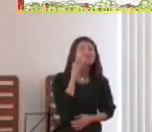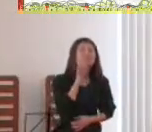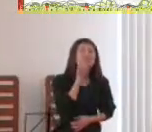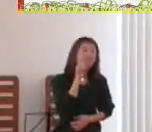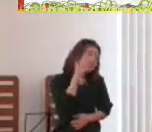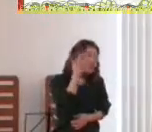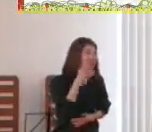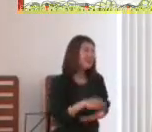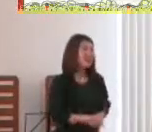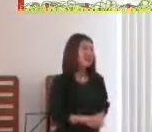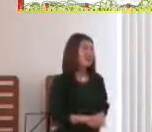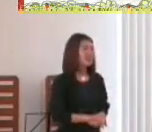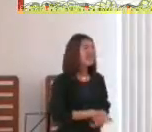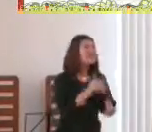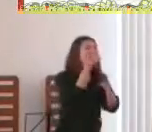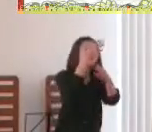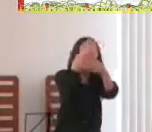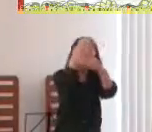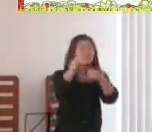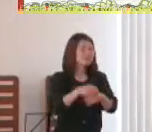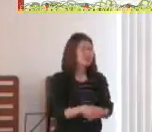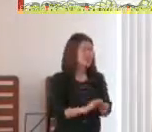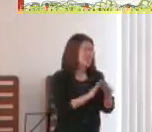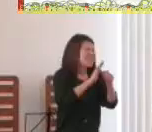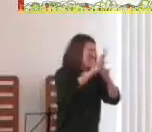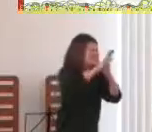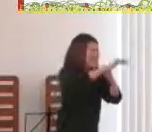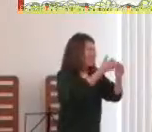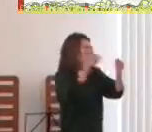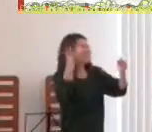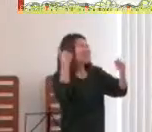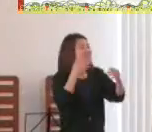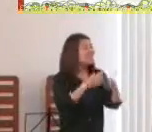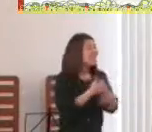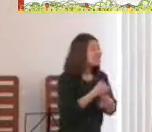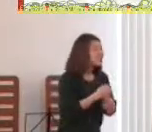は確認できないですよね。